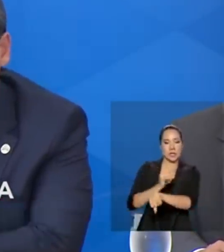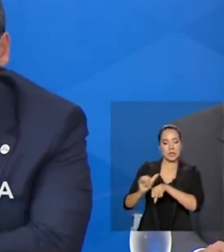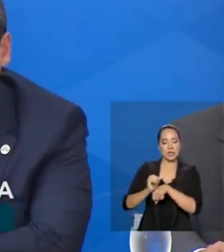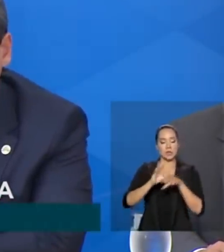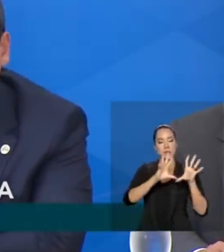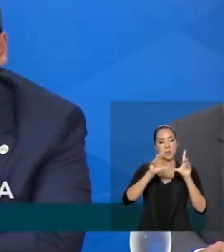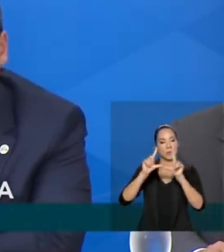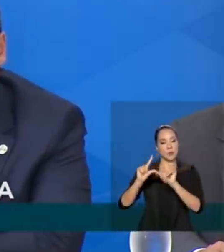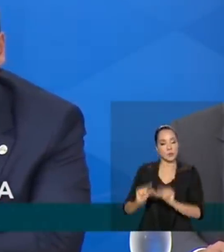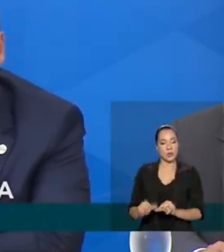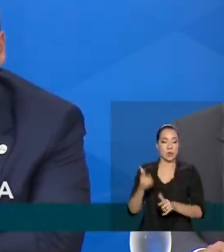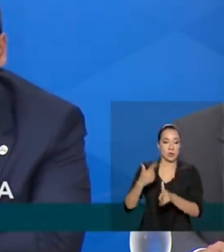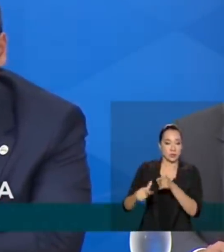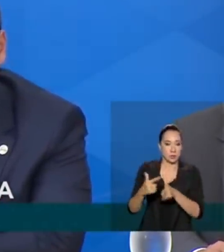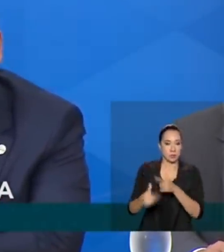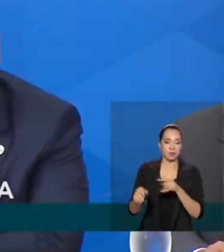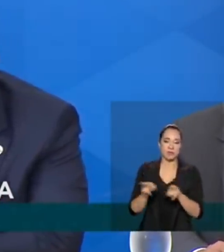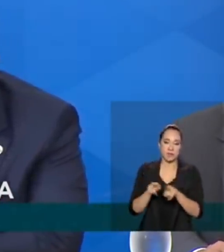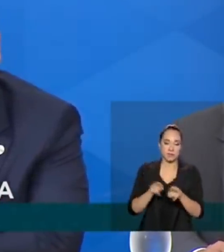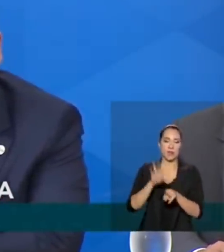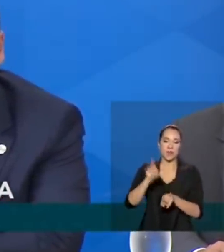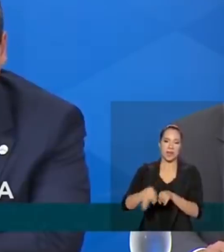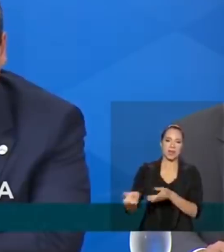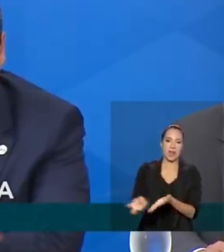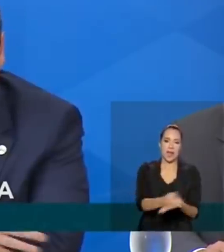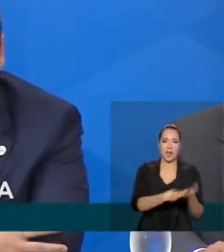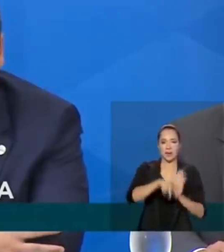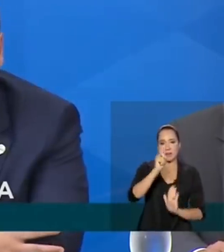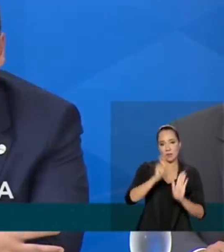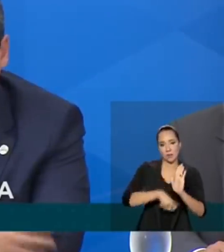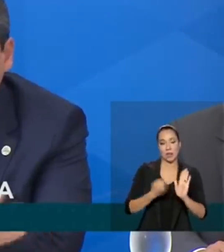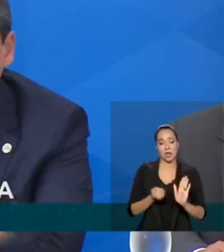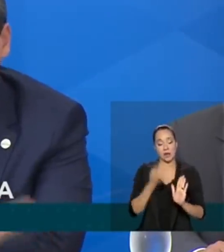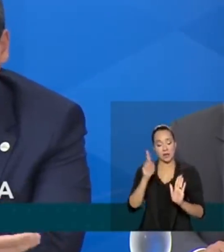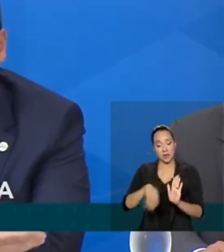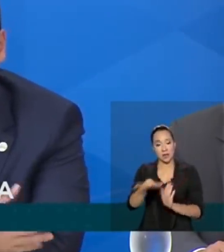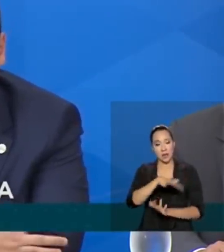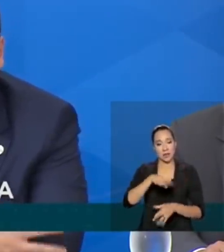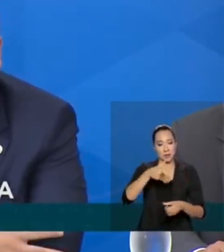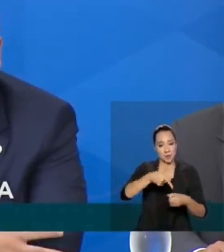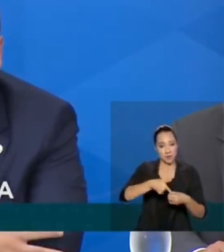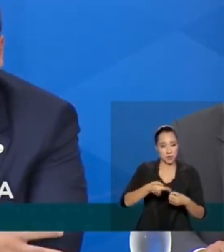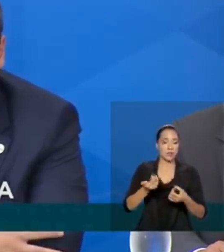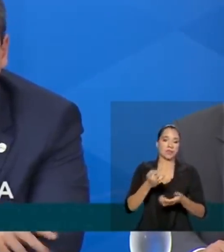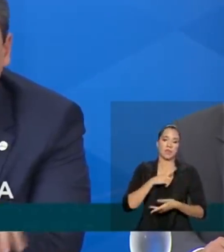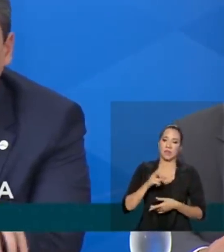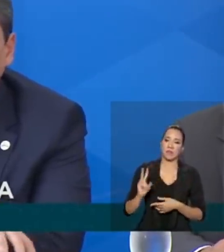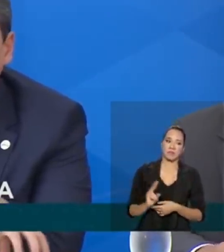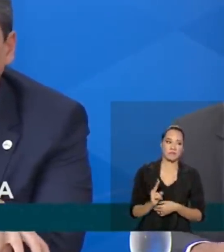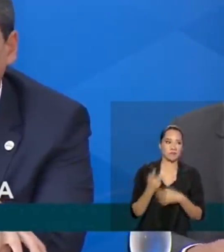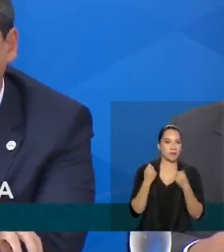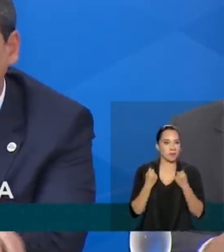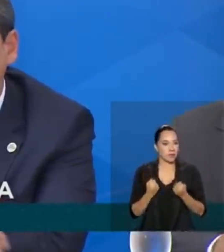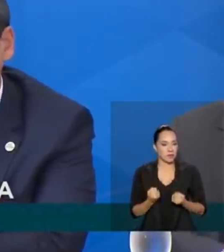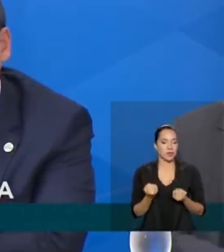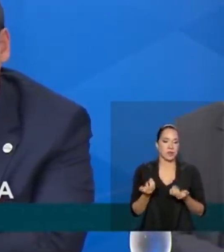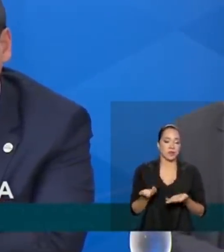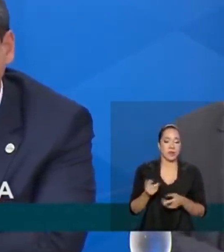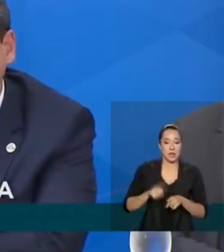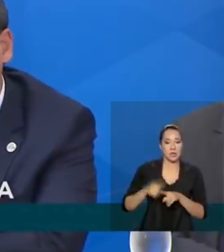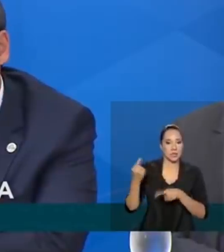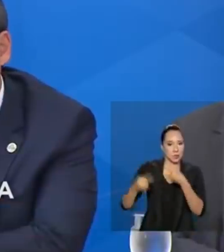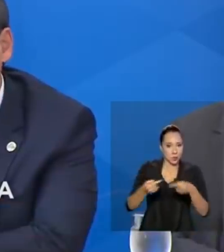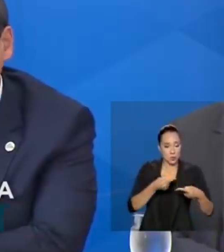que diz respeito, basicamente, à questão tributária que envolve os combustíveis e que tem um peso muito grande. E essa discussão se